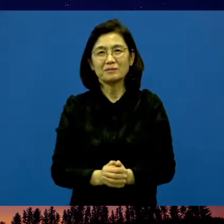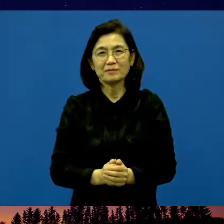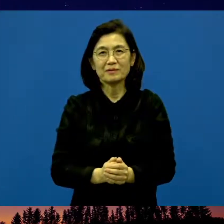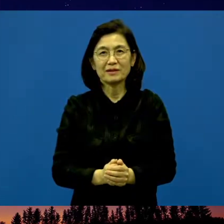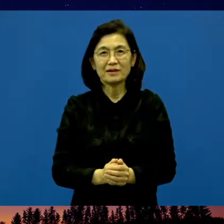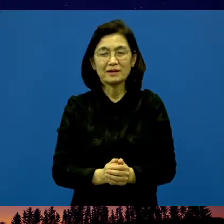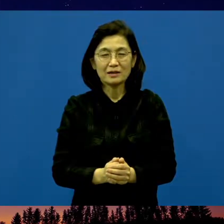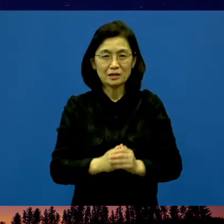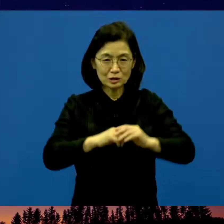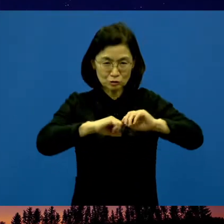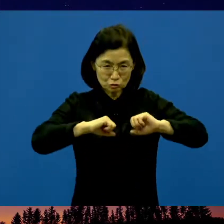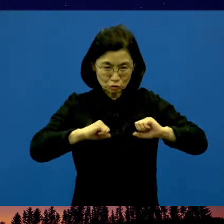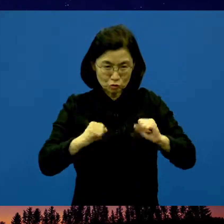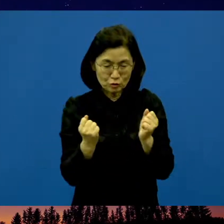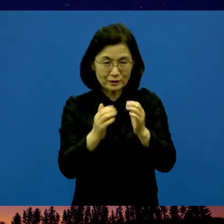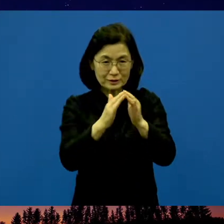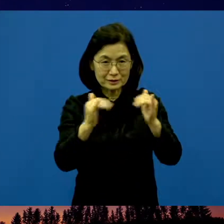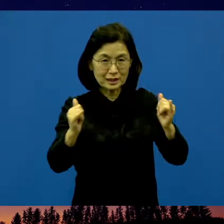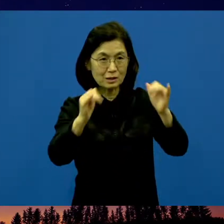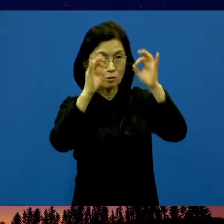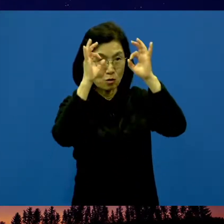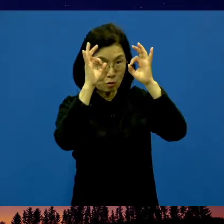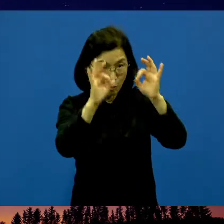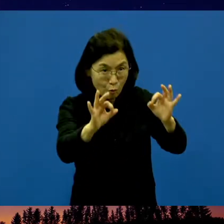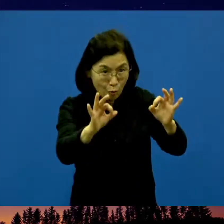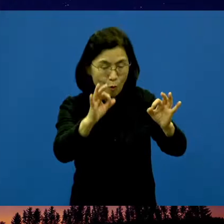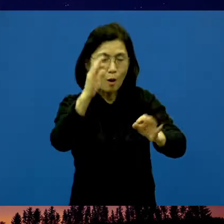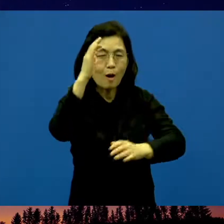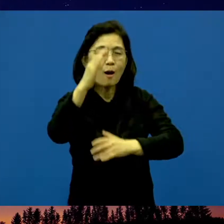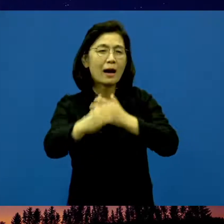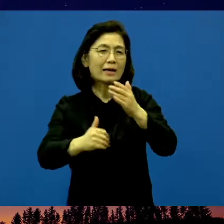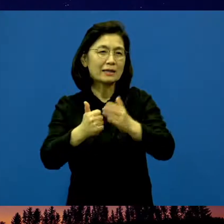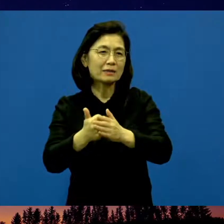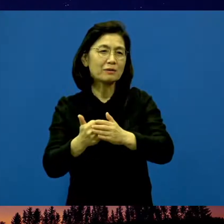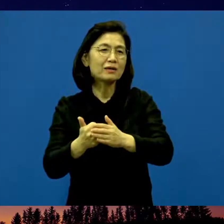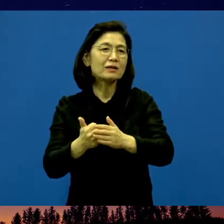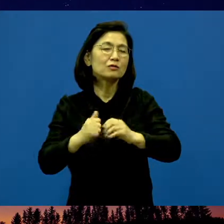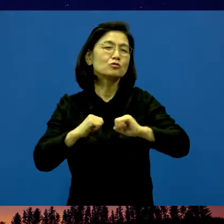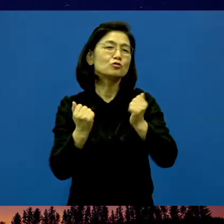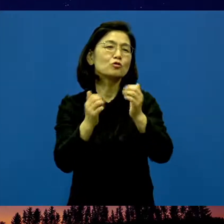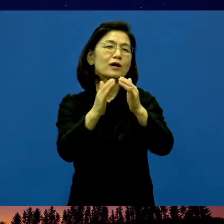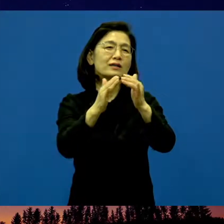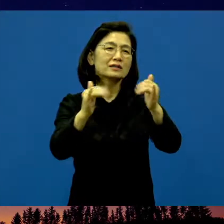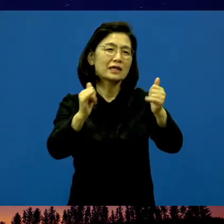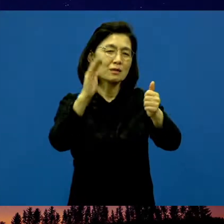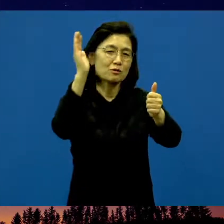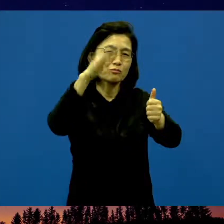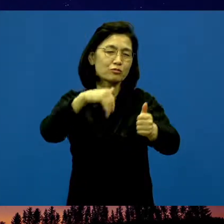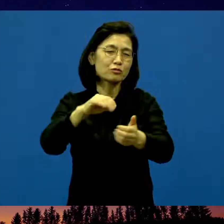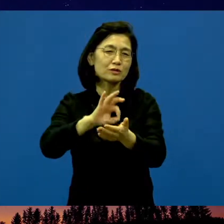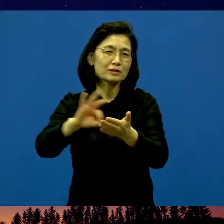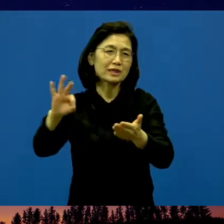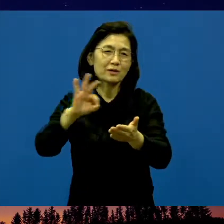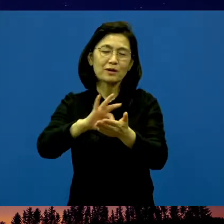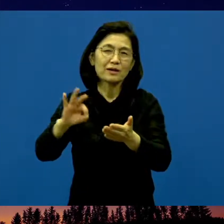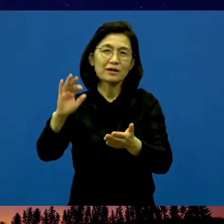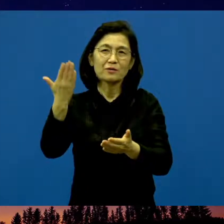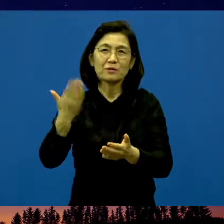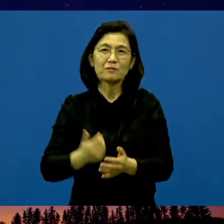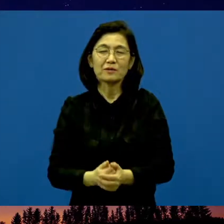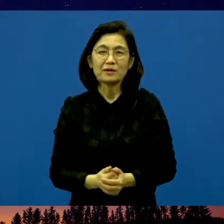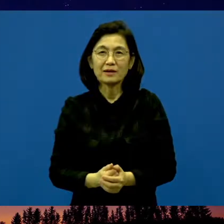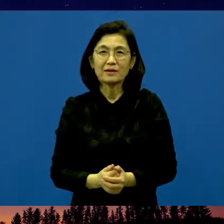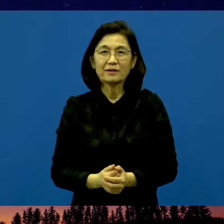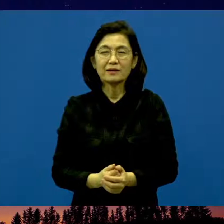가진 사람이어야 합니다. 자, 우리는 능력을 탁할 때가 많은데 나는 그런 일을 할 능력이 없다고 말하는 분들이 많아요. 그런